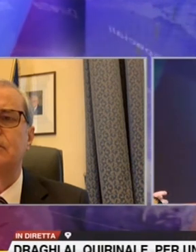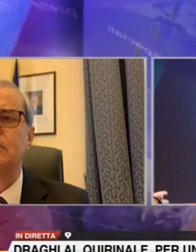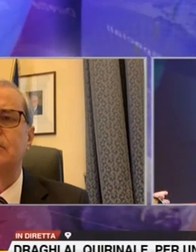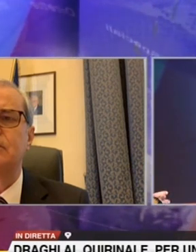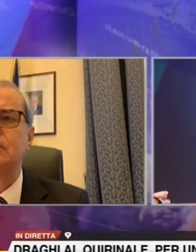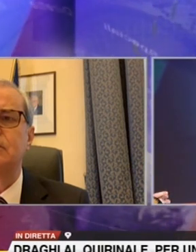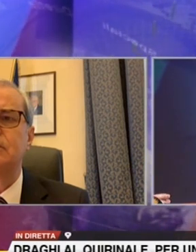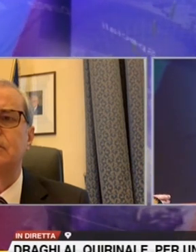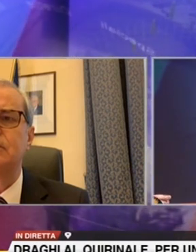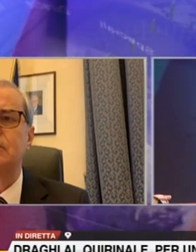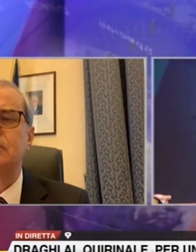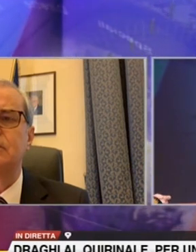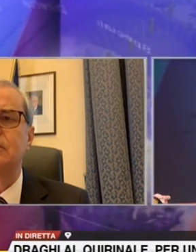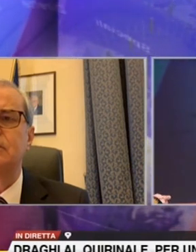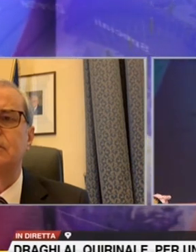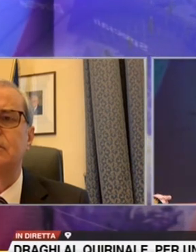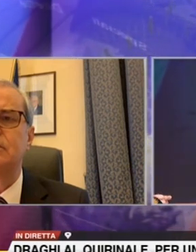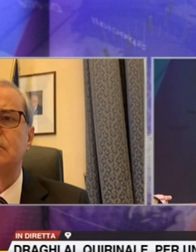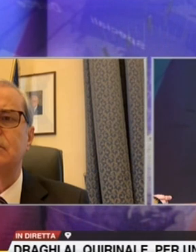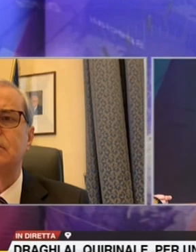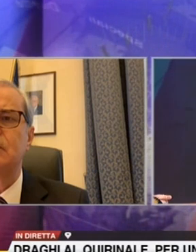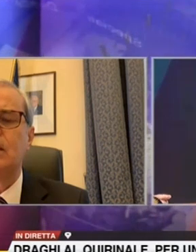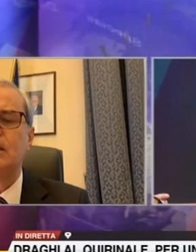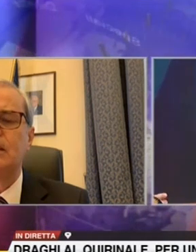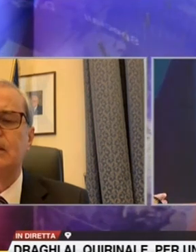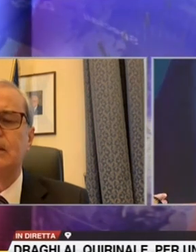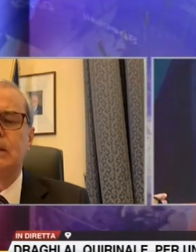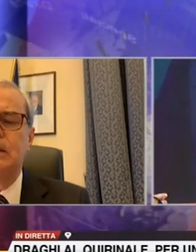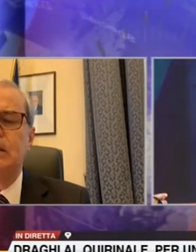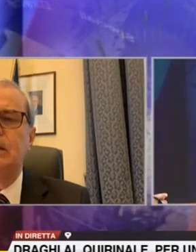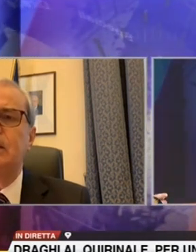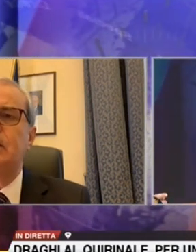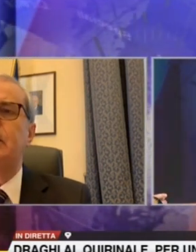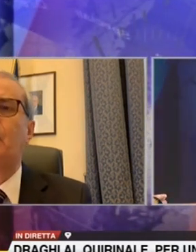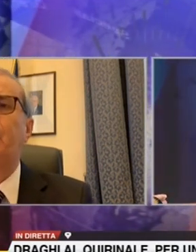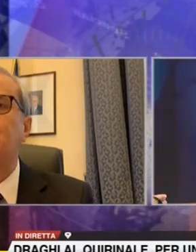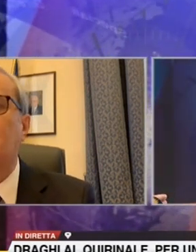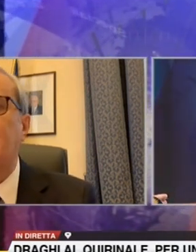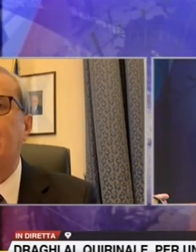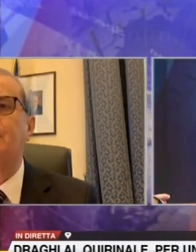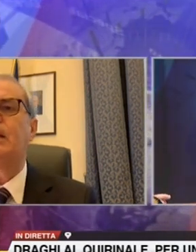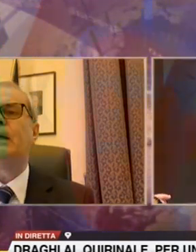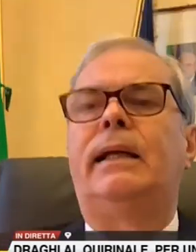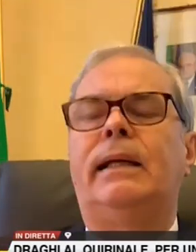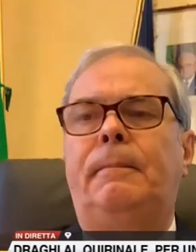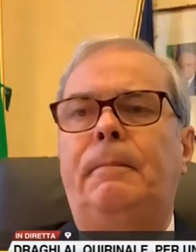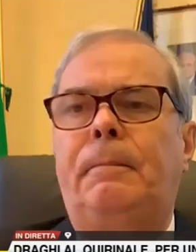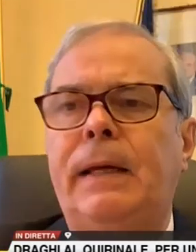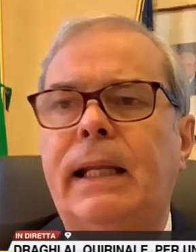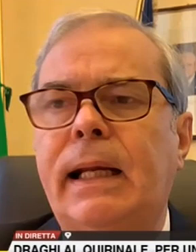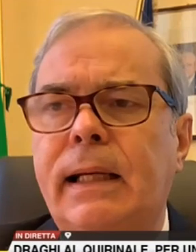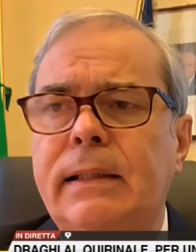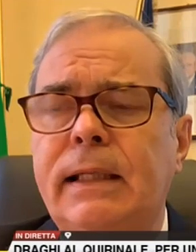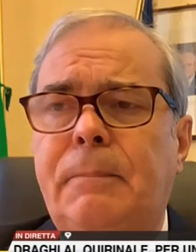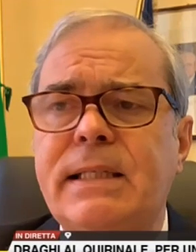accadrà. Nessuno ha la sfera magica. Lei che cosa pensa succederà dopo? Io penso che